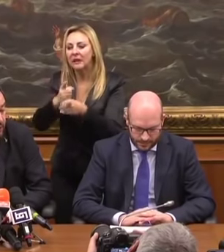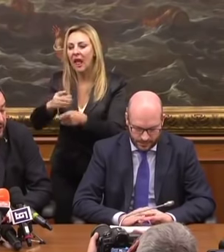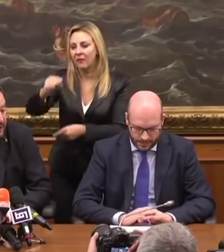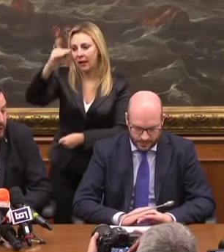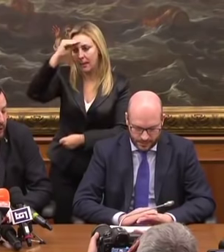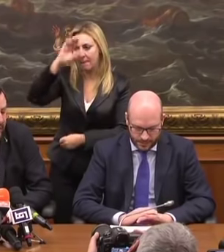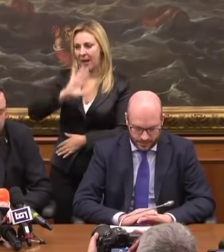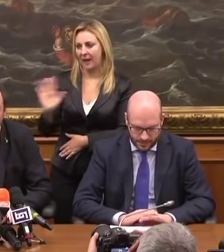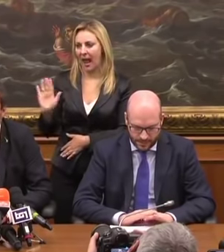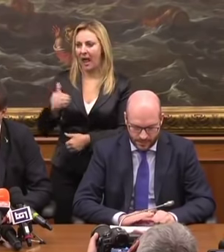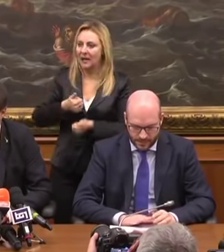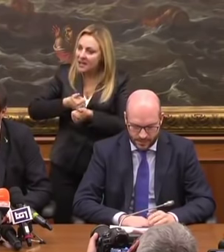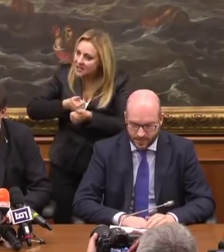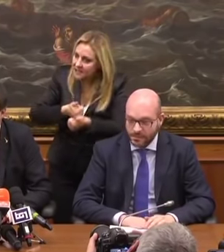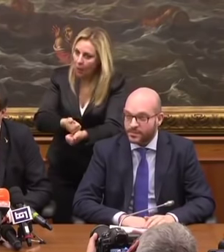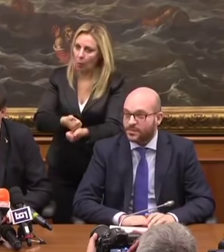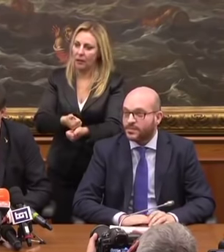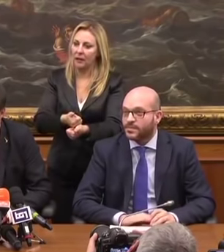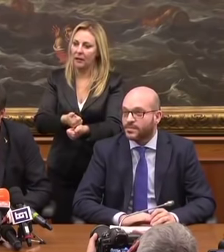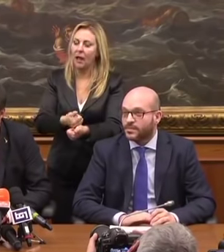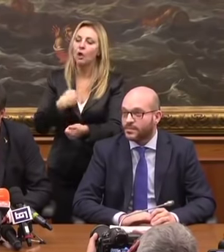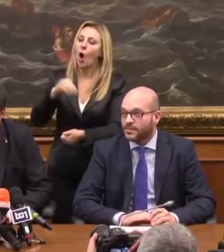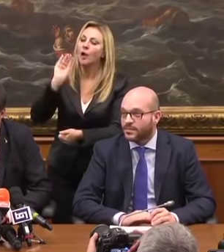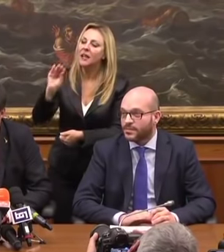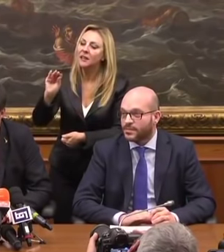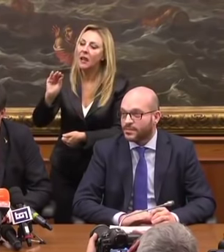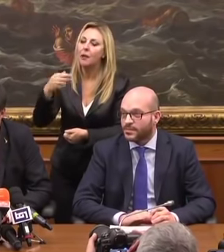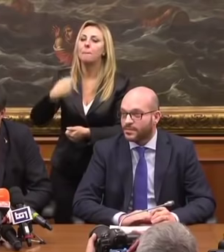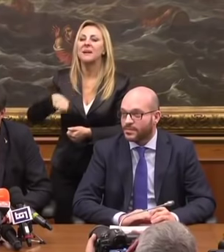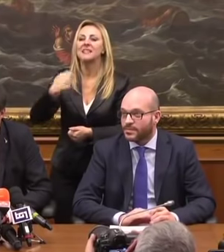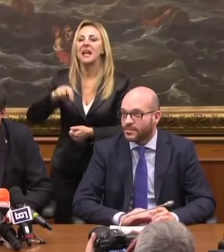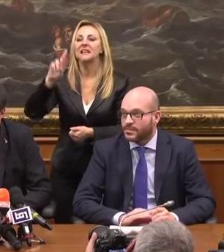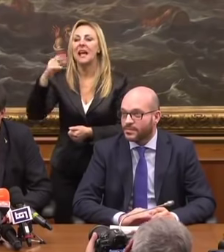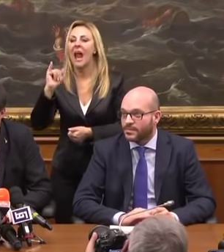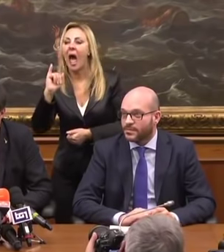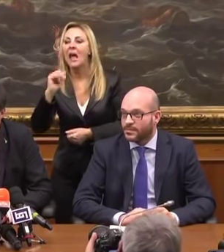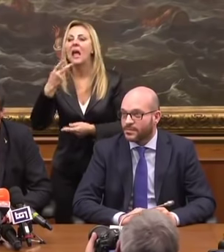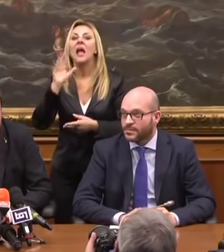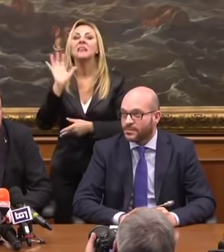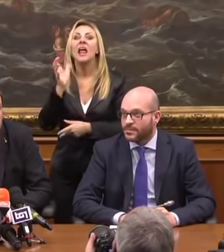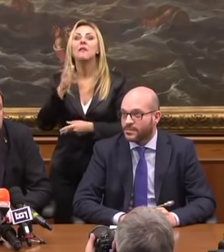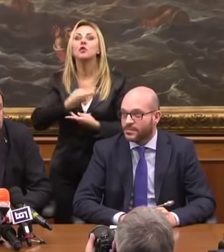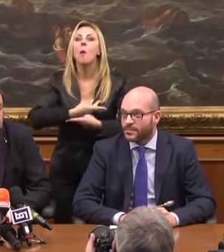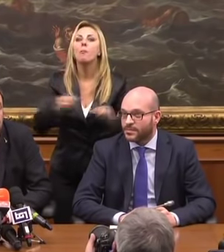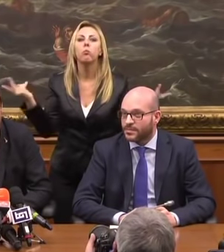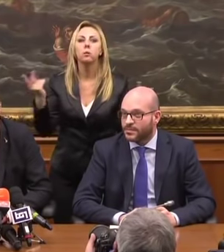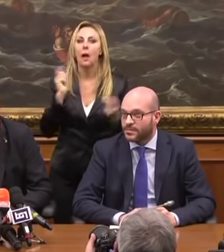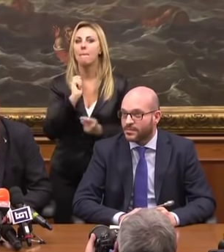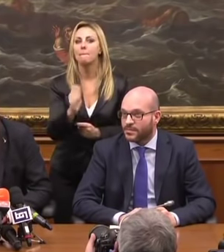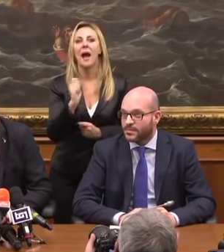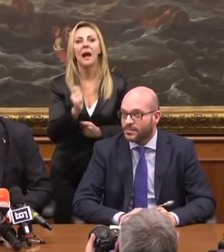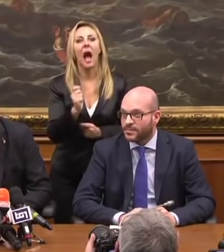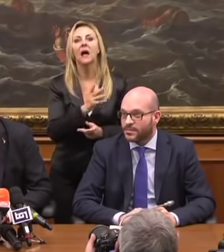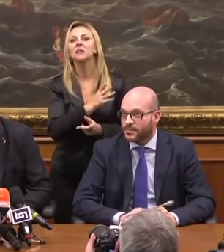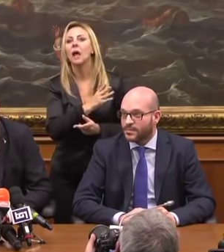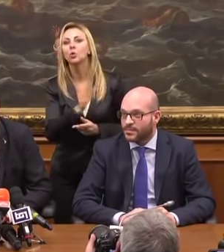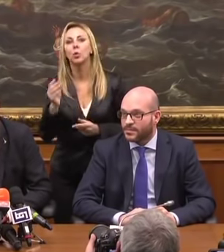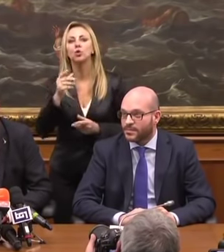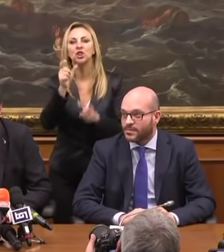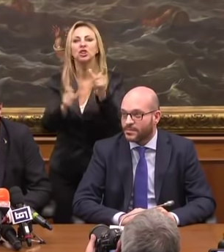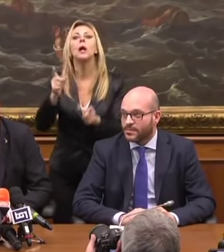ad ascoltare, a seguire. Chiederò al presidente della RAI che anche la televisione pubblica, che è pagata da tutti i cittadini, anche dai non